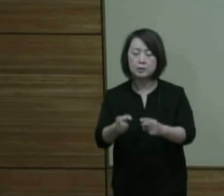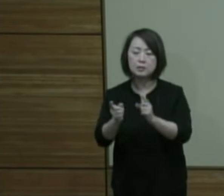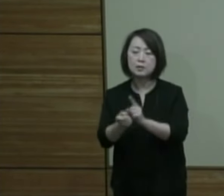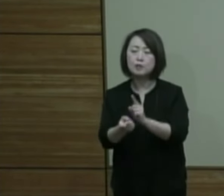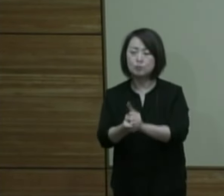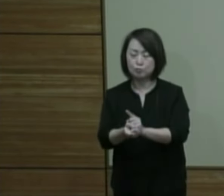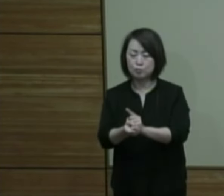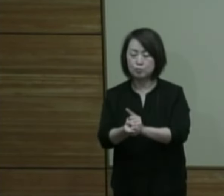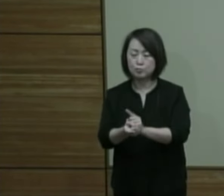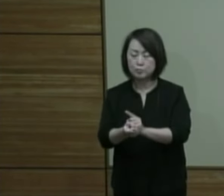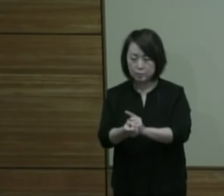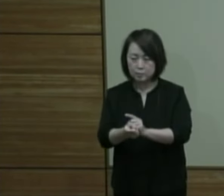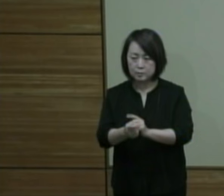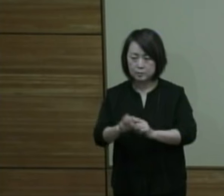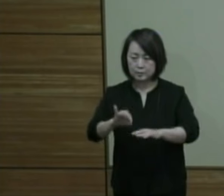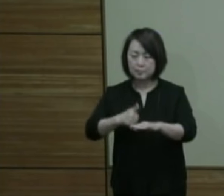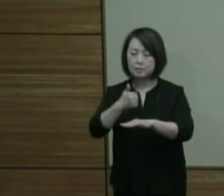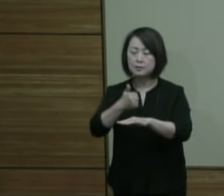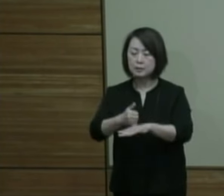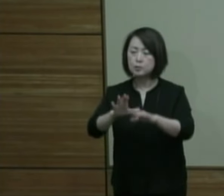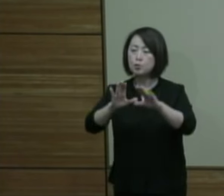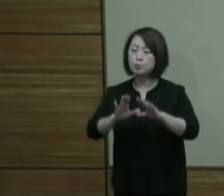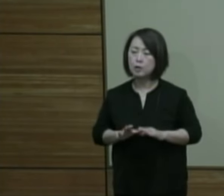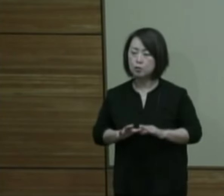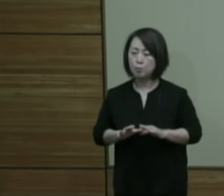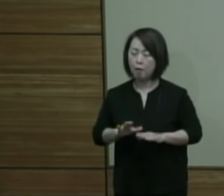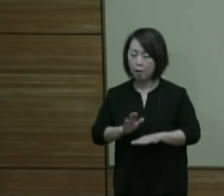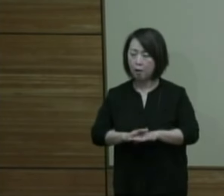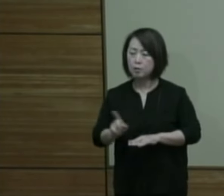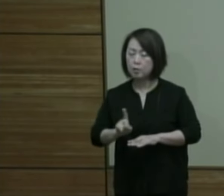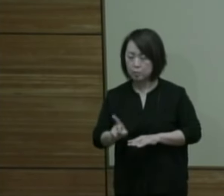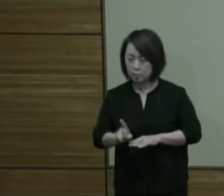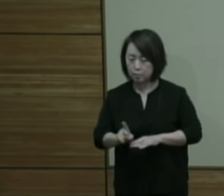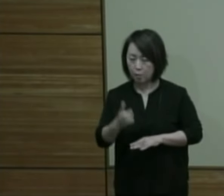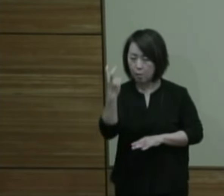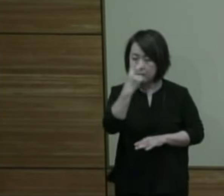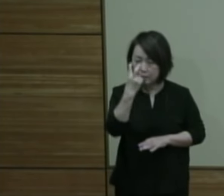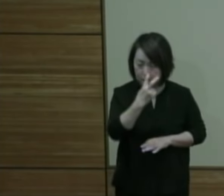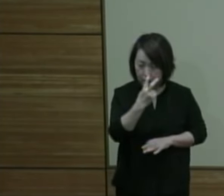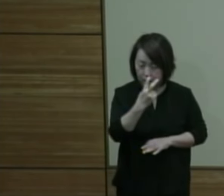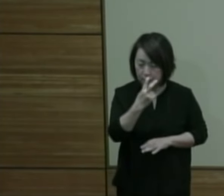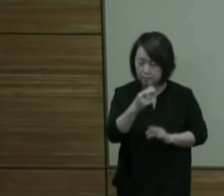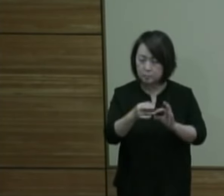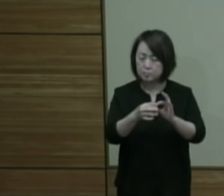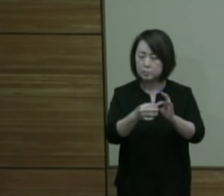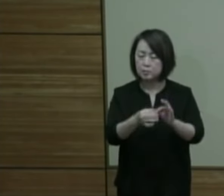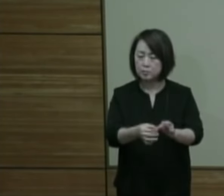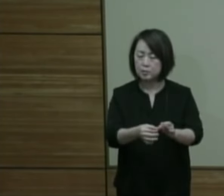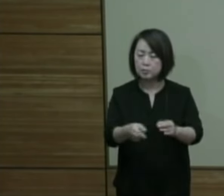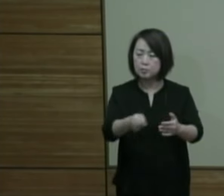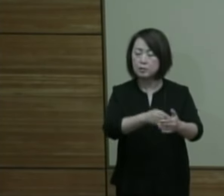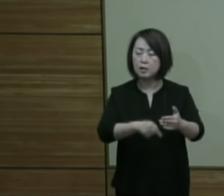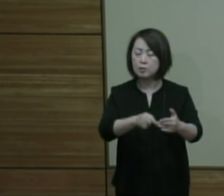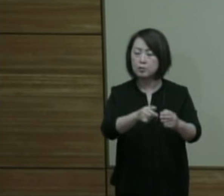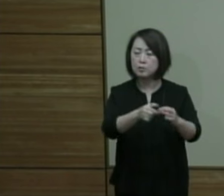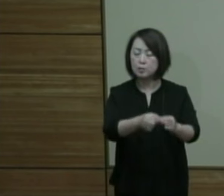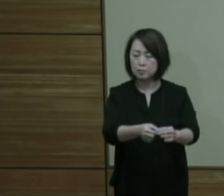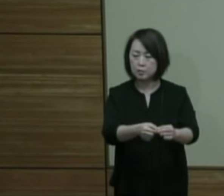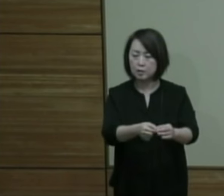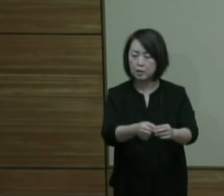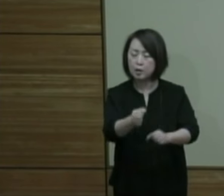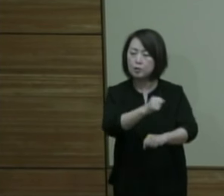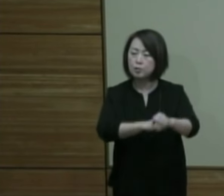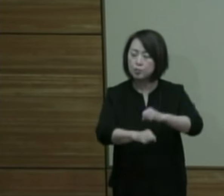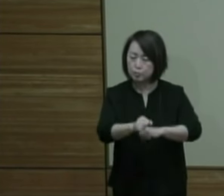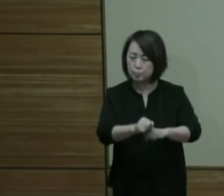査で、まあ、どういうことを明らかにして、まあ、どういうふうに再発防止、まあ、あの一義的にはあの施設のあのが取り組むべきことだ